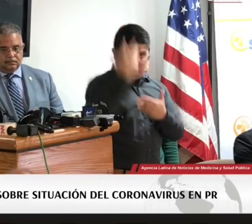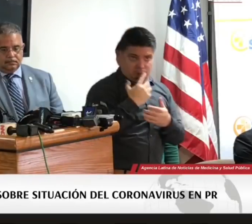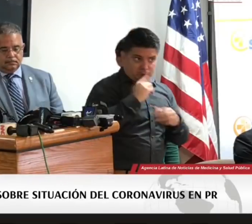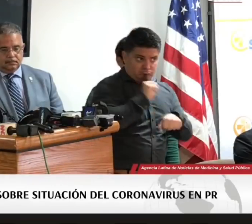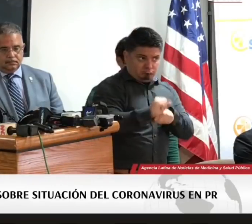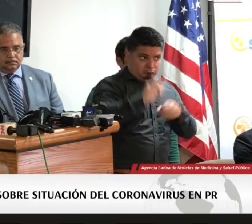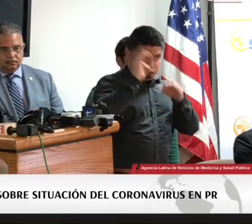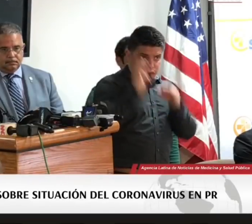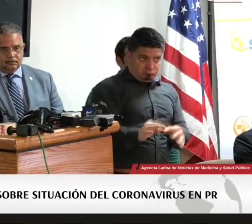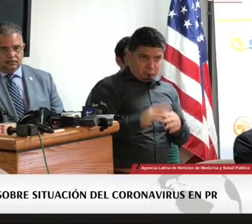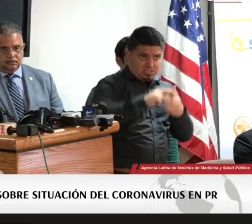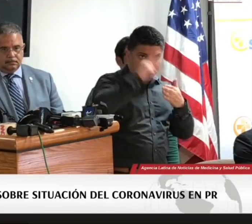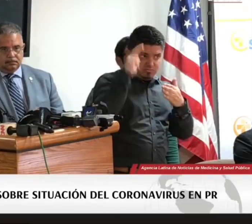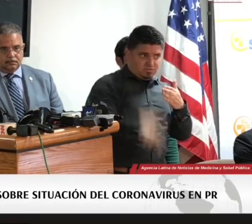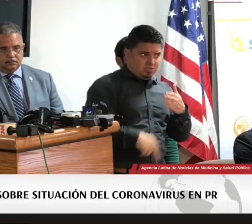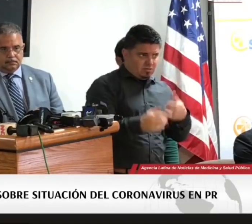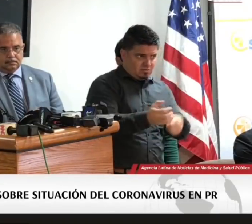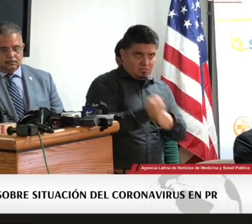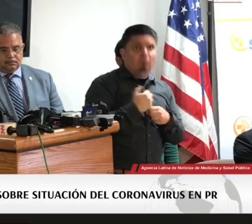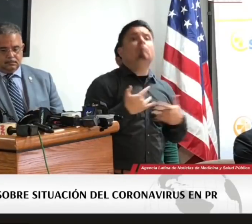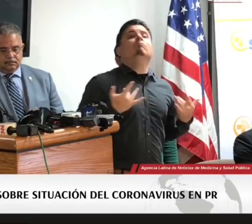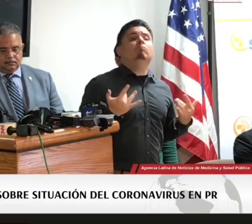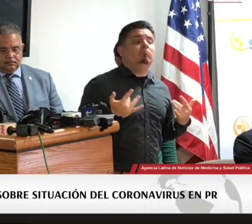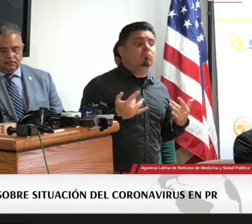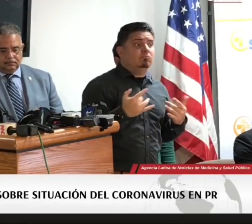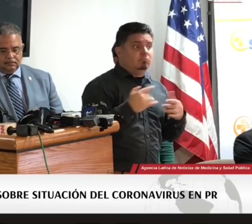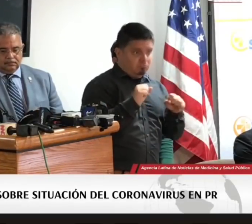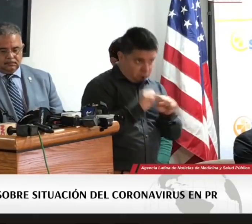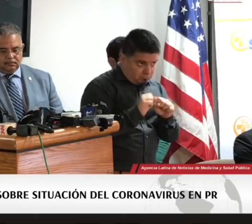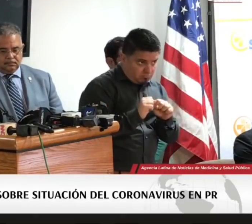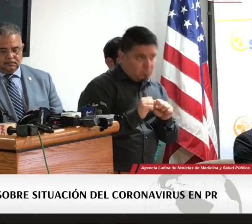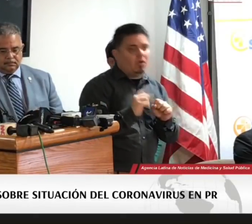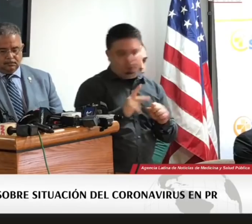la manera de hacer las pruebas aquí.